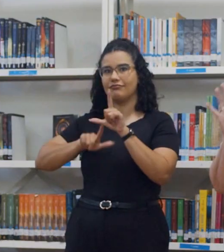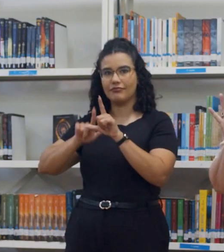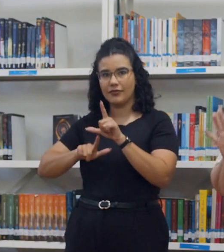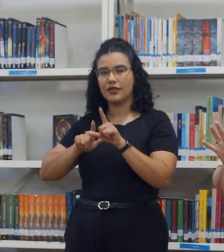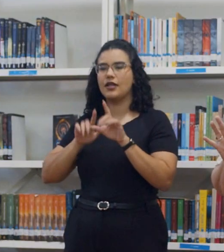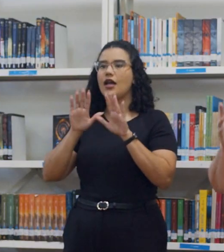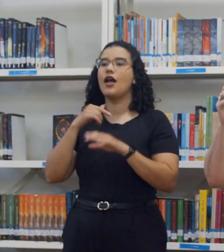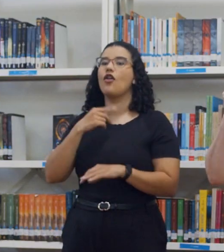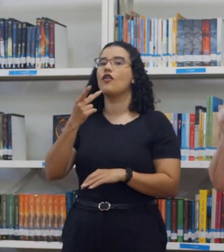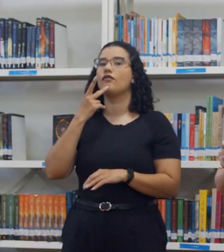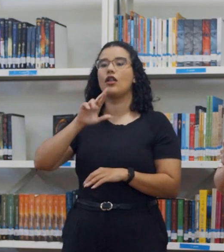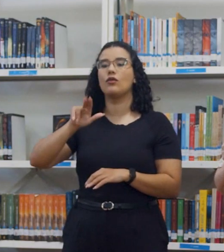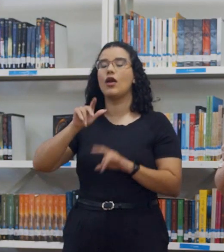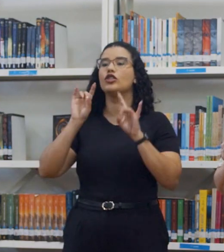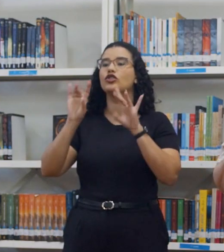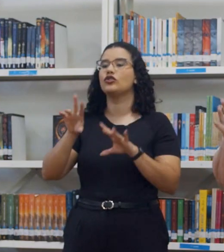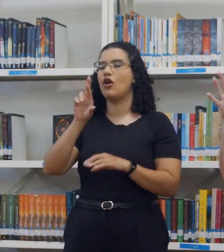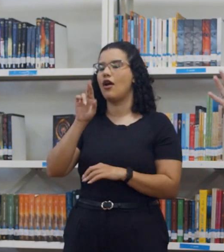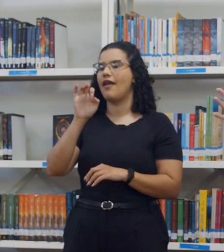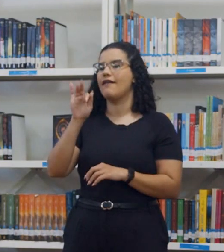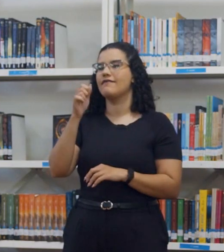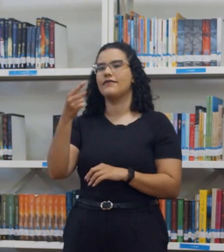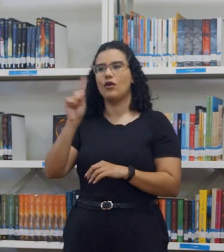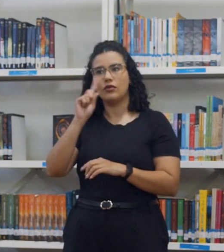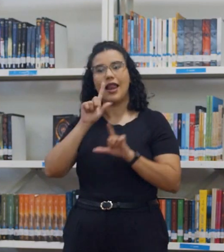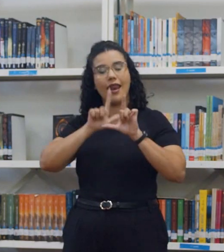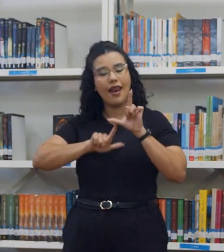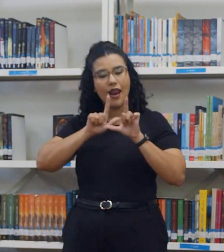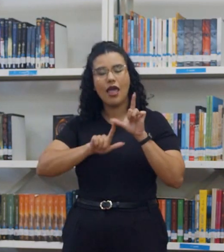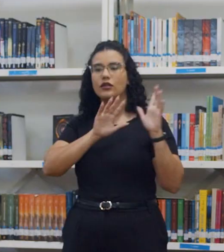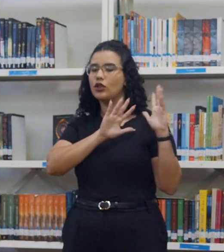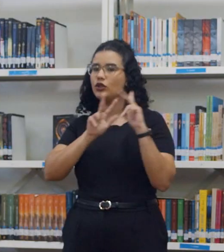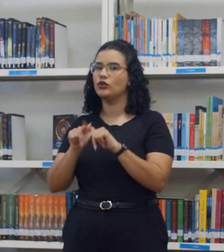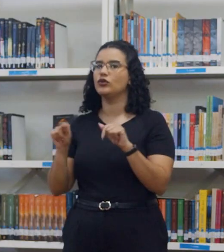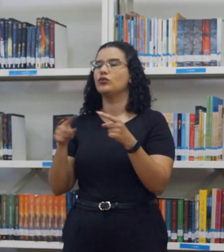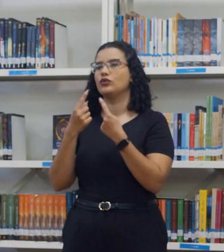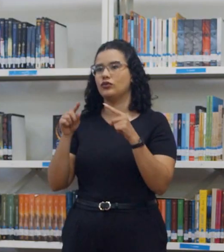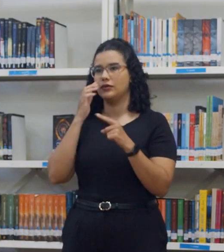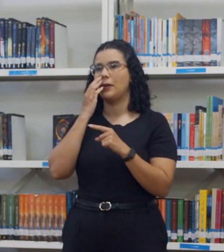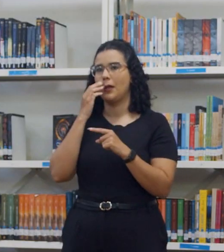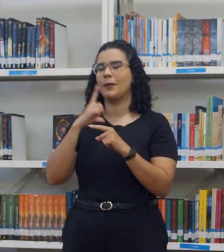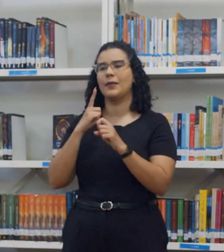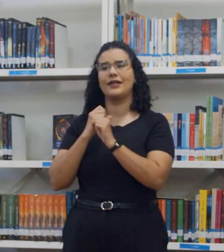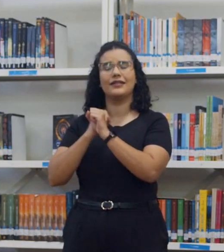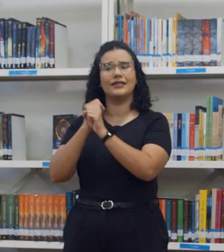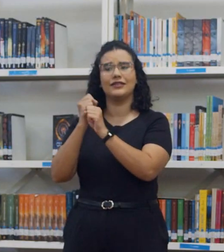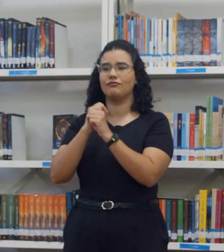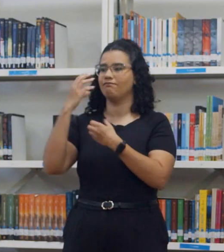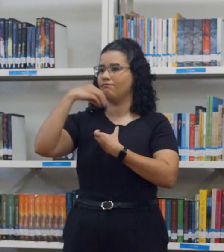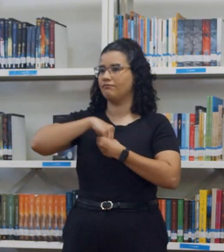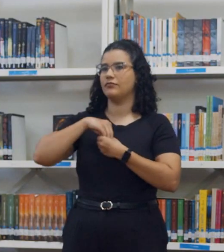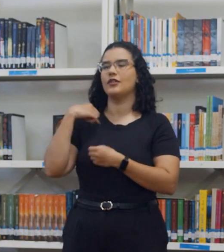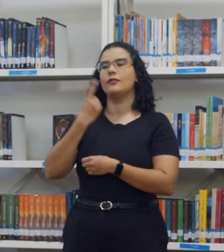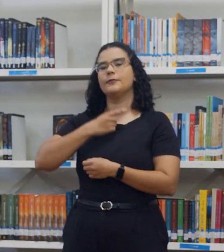estou falando de refrão, estou falando da letra mesmo, para uma música que a gente tem anos dentro da gente, que ressoa